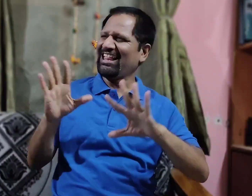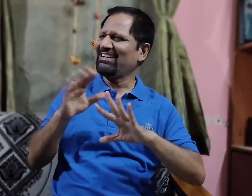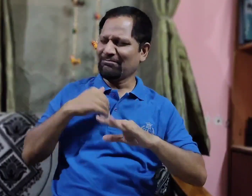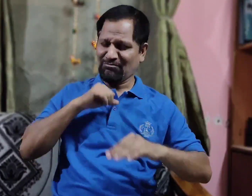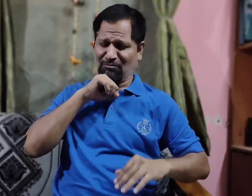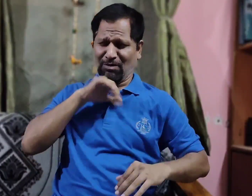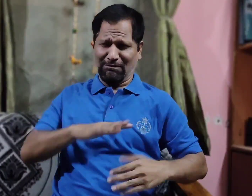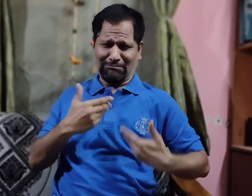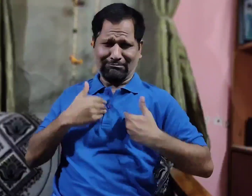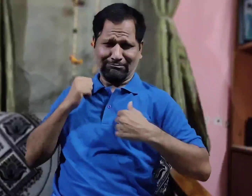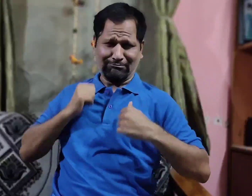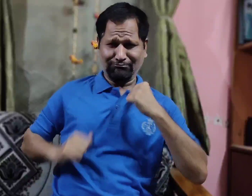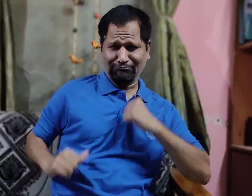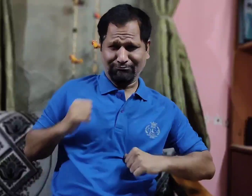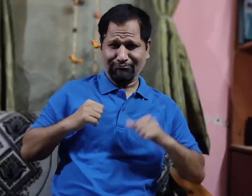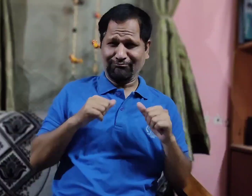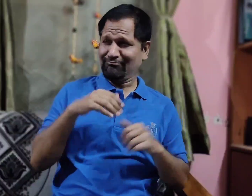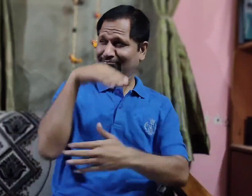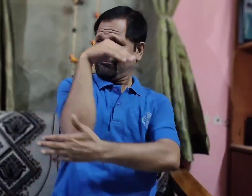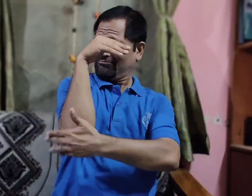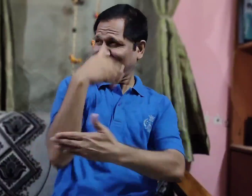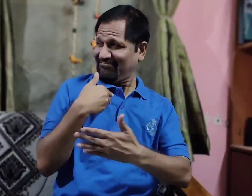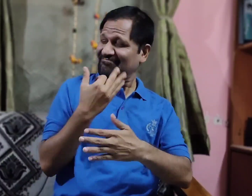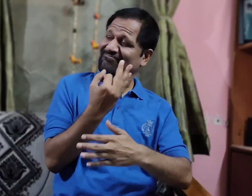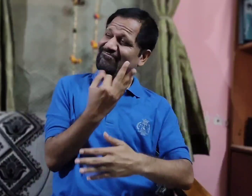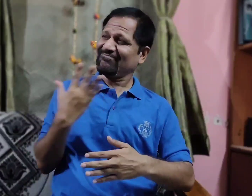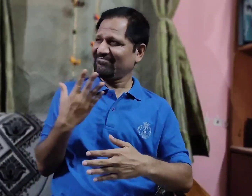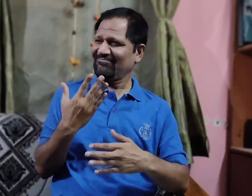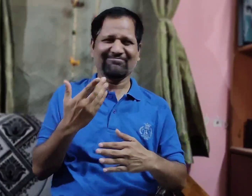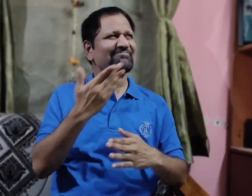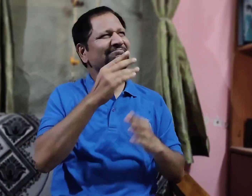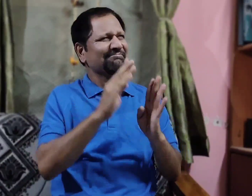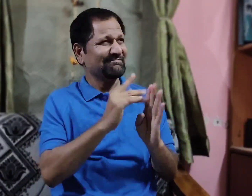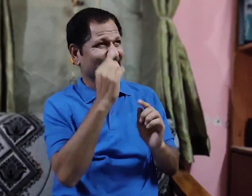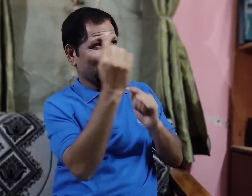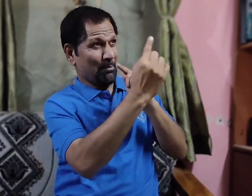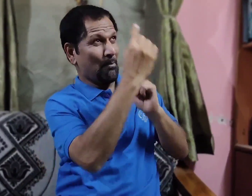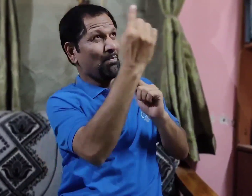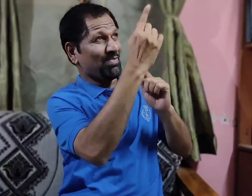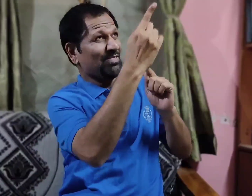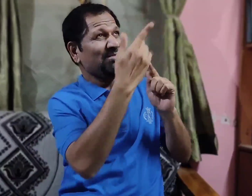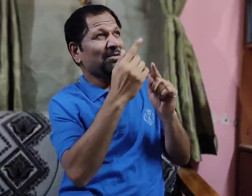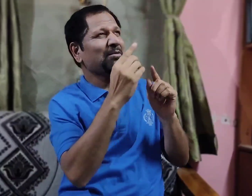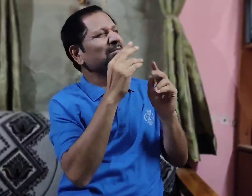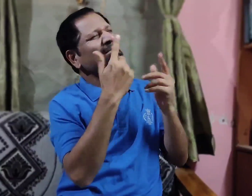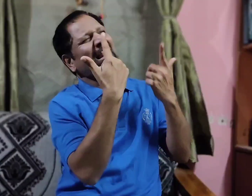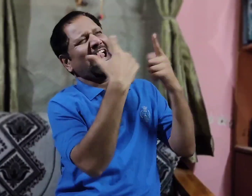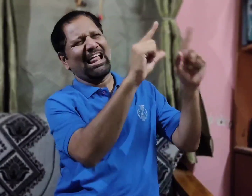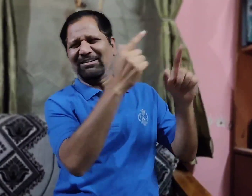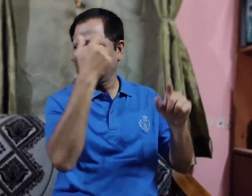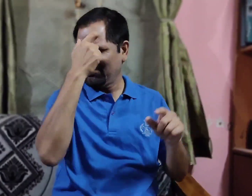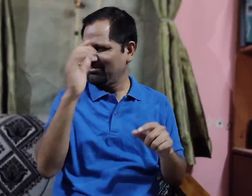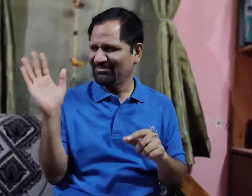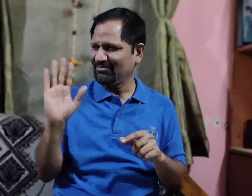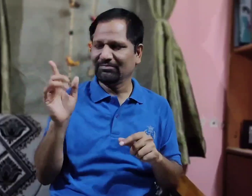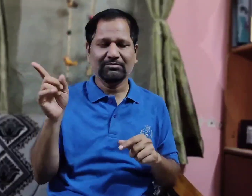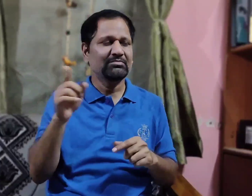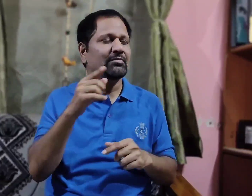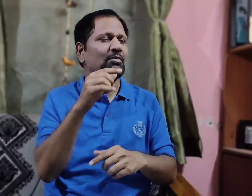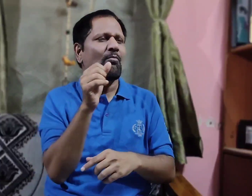लता हमारा क्या बिगाड़ेगी? हम तो उड़ सकते हैं, हमारे पास तो ताकत है, हमारा कोई कुछ नहीं कर सकता। और वो भी ये लता,